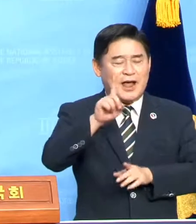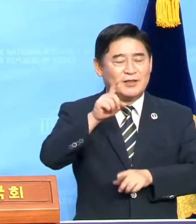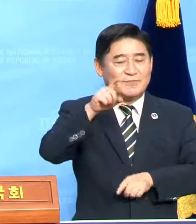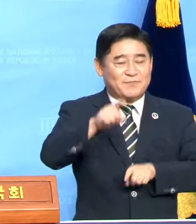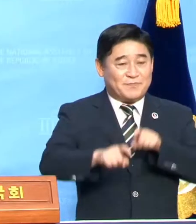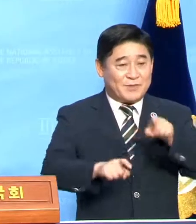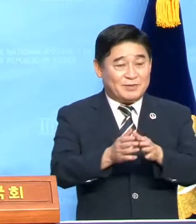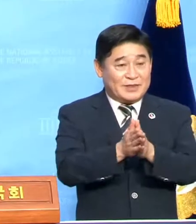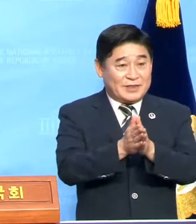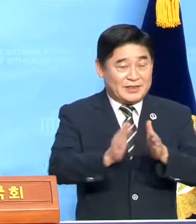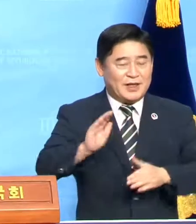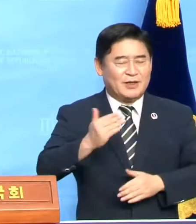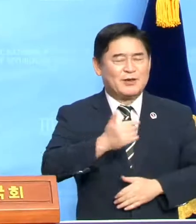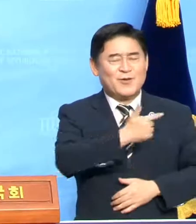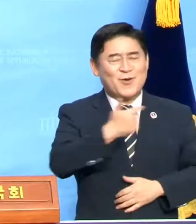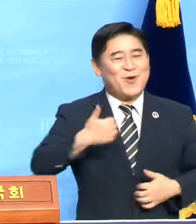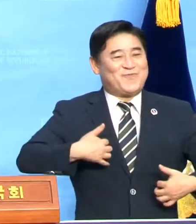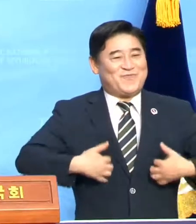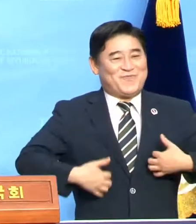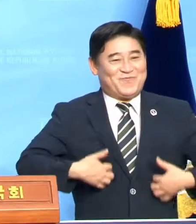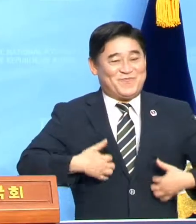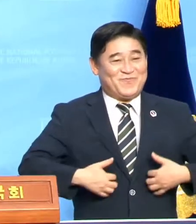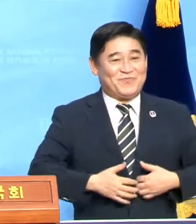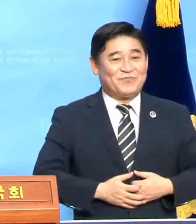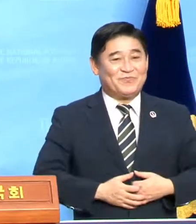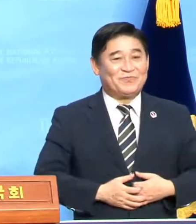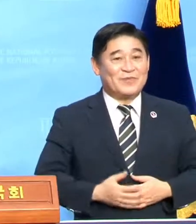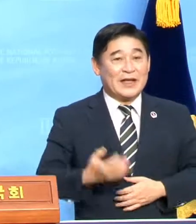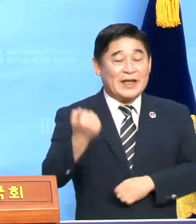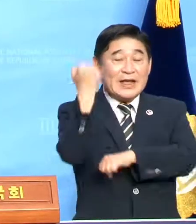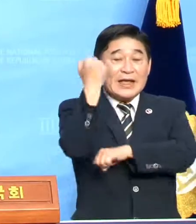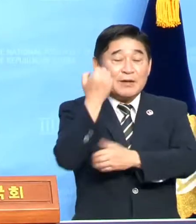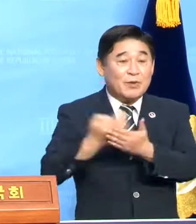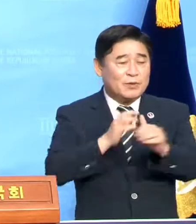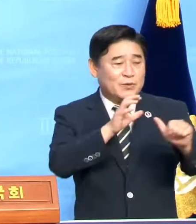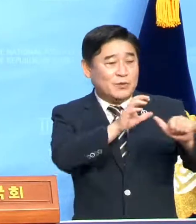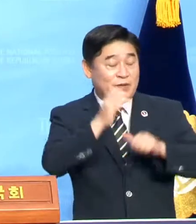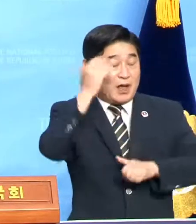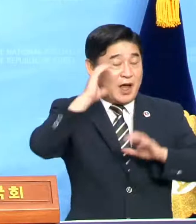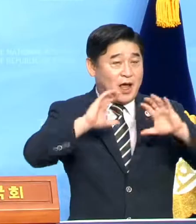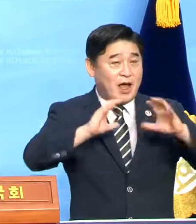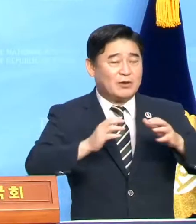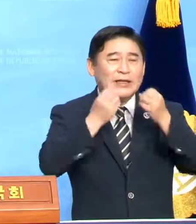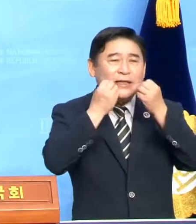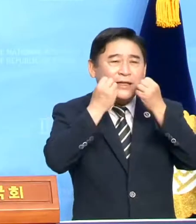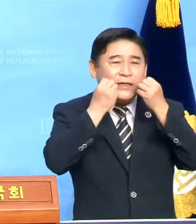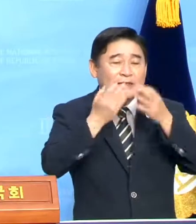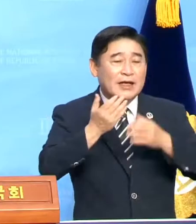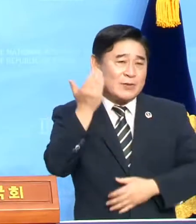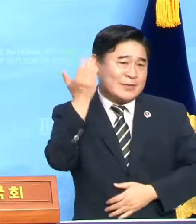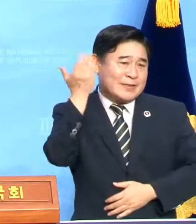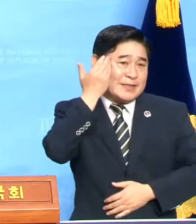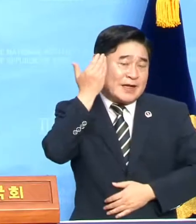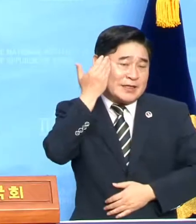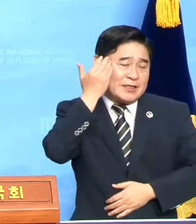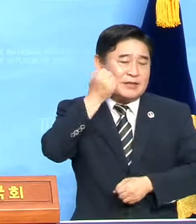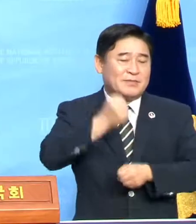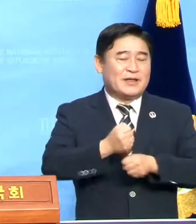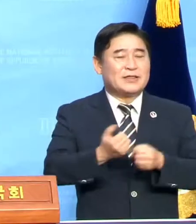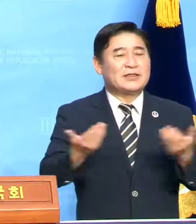떼게 되어서 매우 기쁩니다 기본 소재 의 도입은 대한민국의 새로운 상식을 만드는